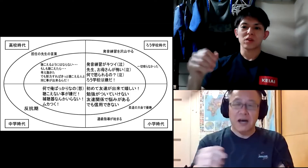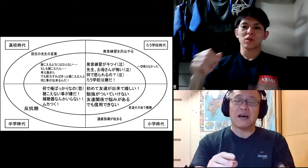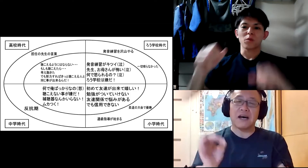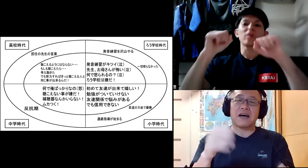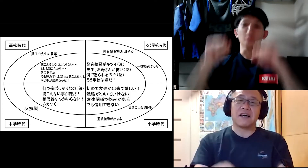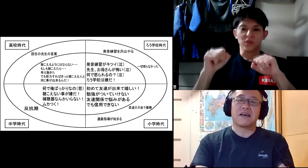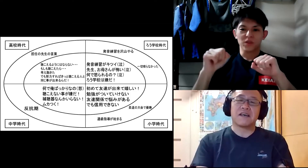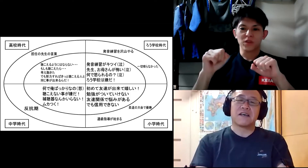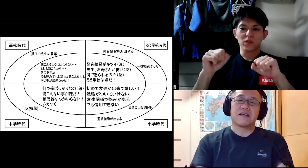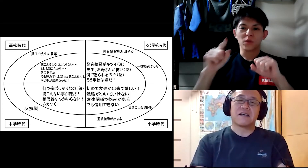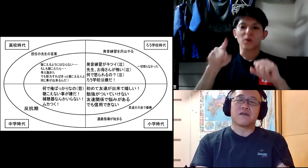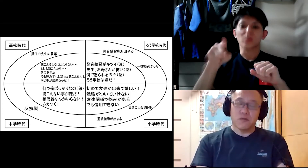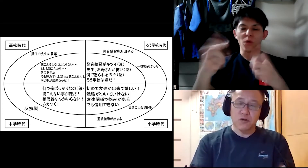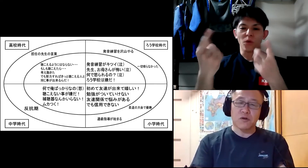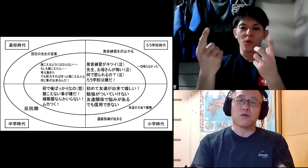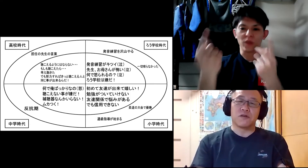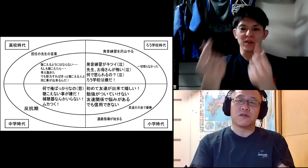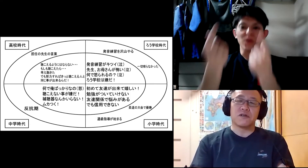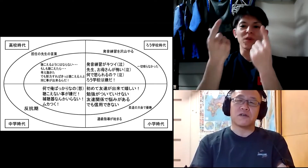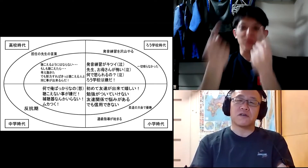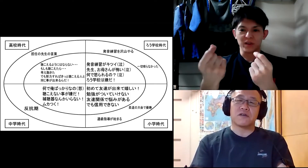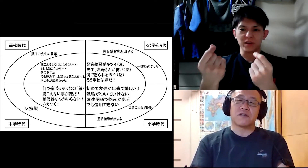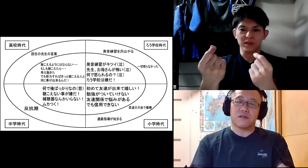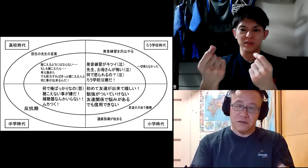遅い人もいる。はいはいはい。遅い人もいる。